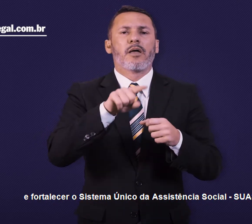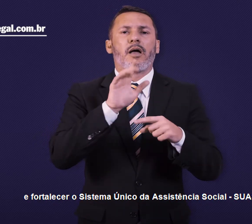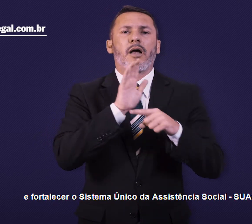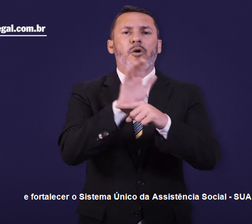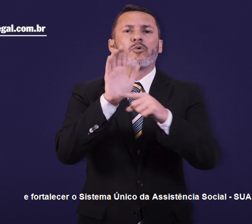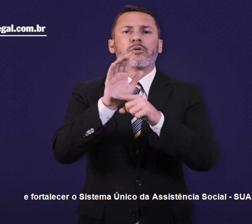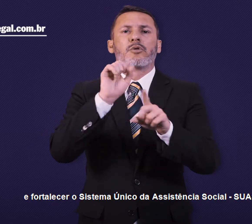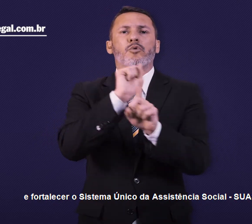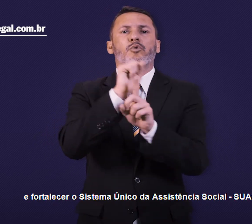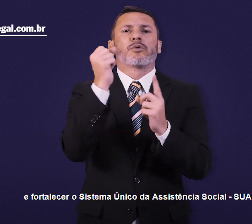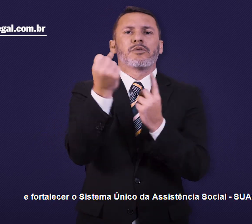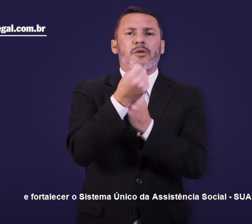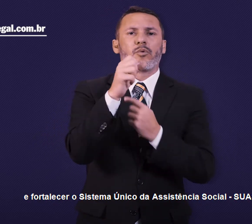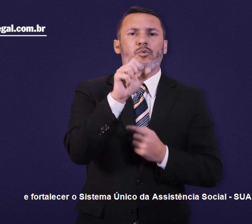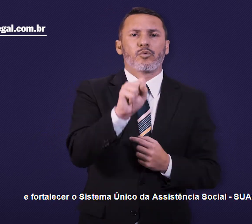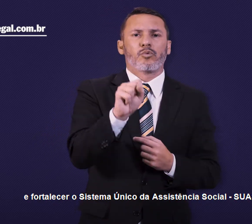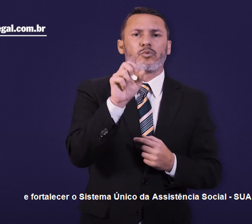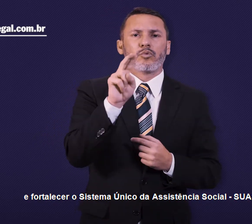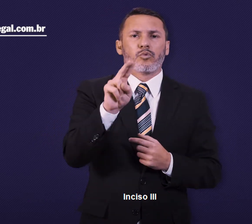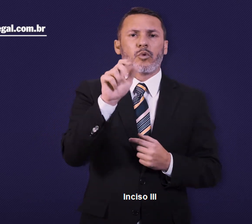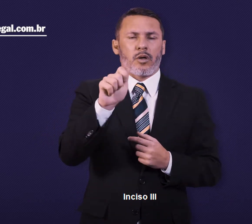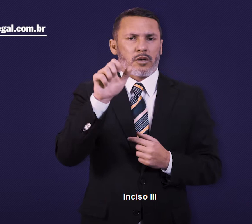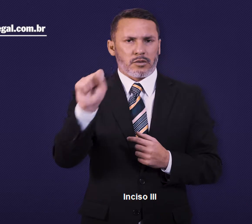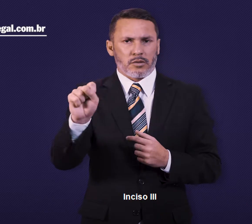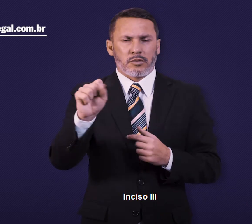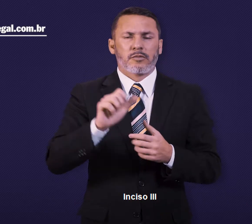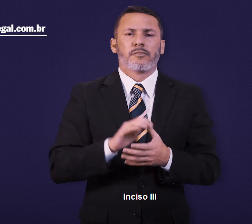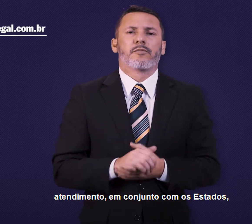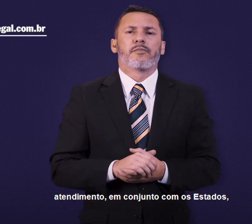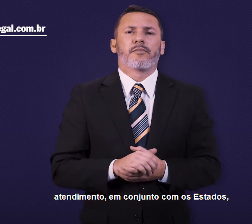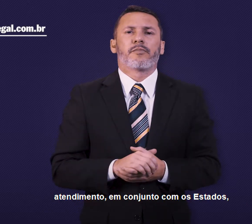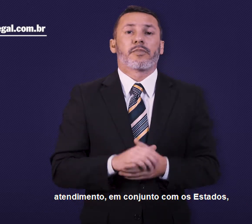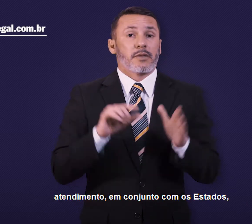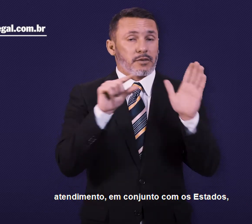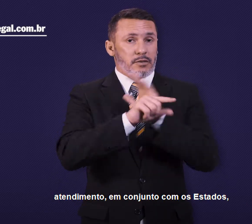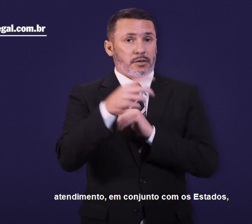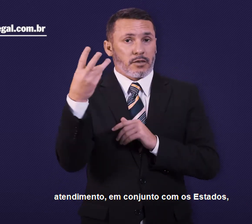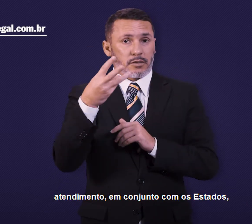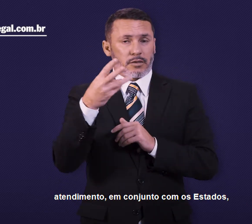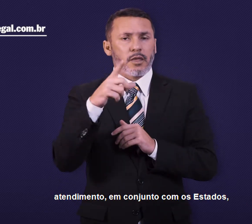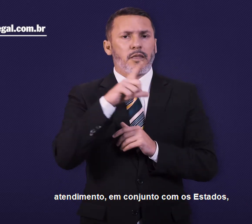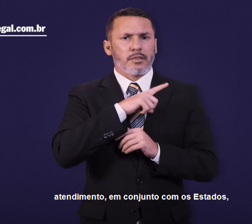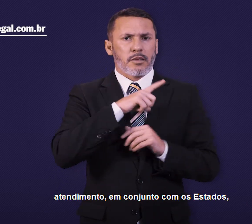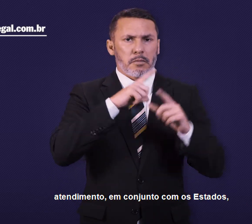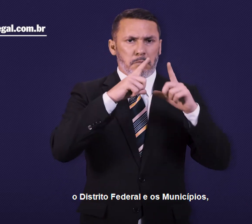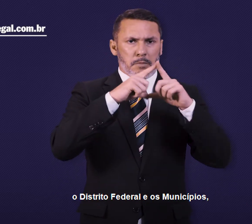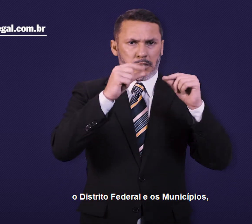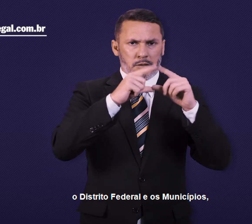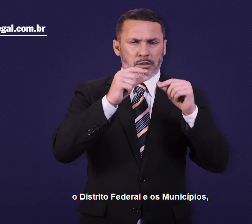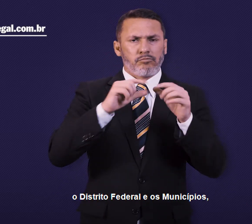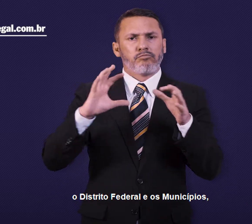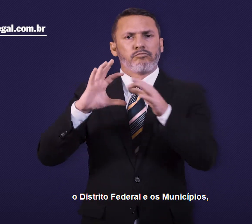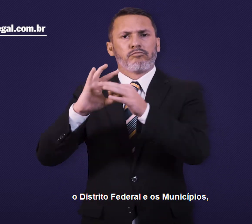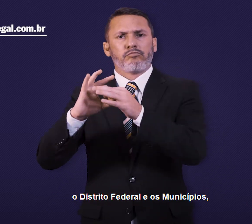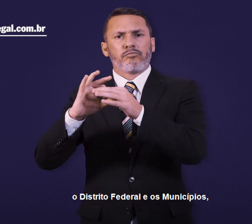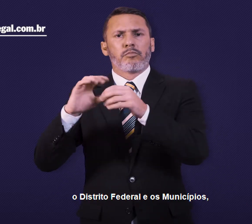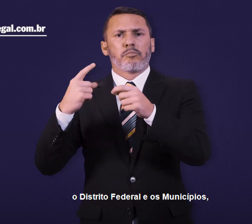de Assistência Social, SUAS. Inciso 3. Atendimento em conjunto com estados, o Distrito Federal e os